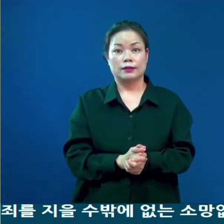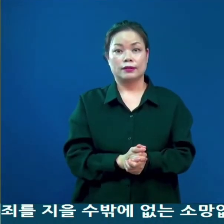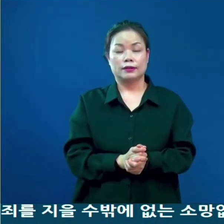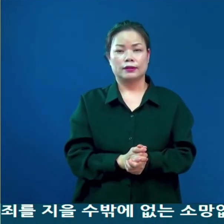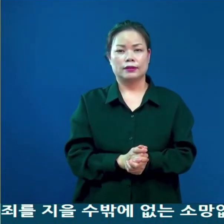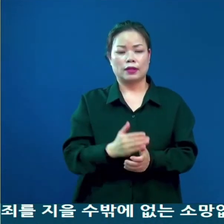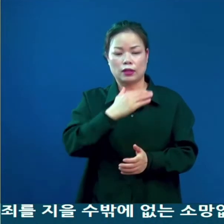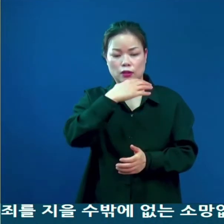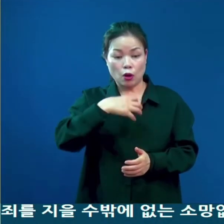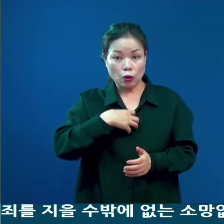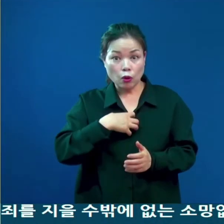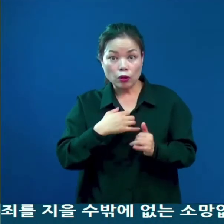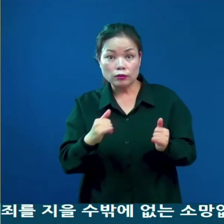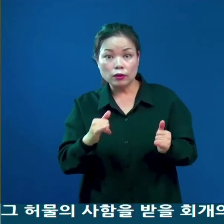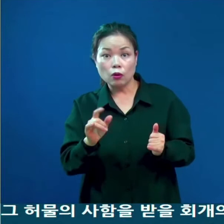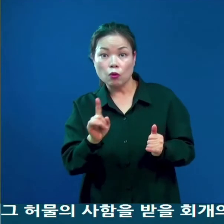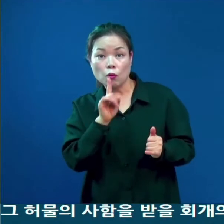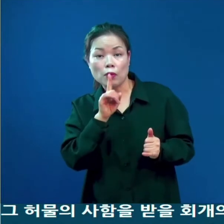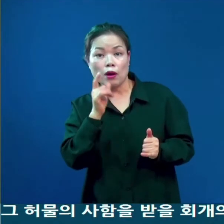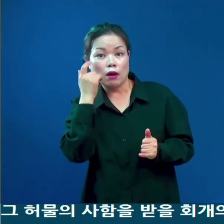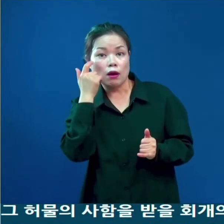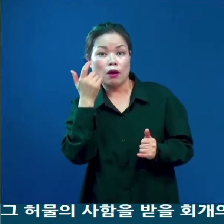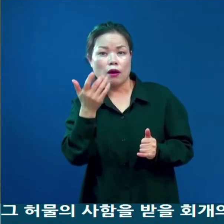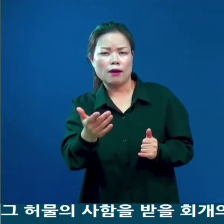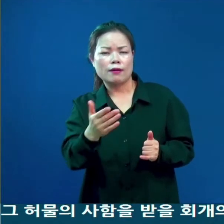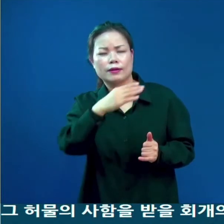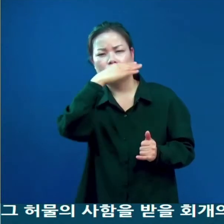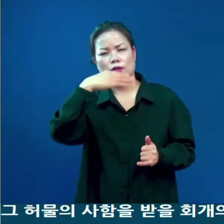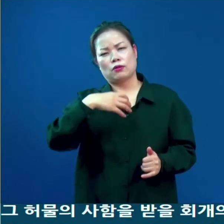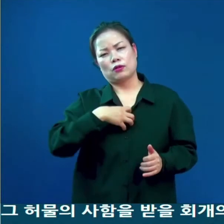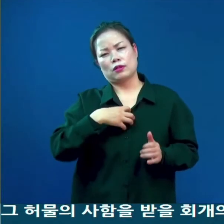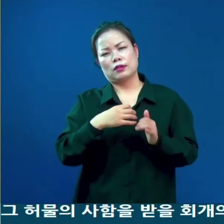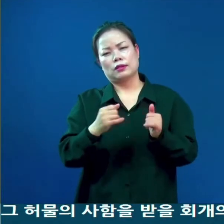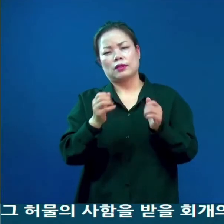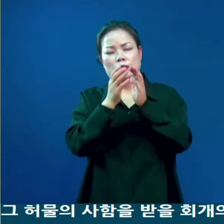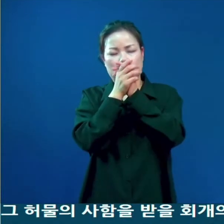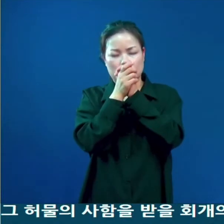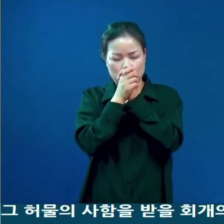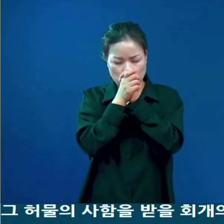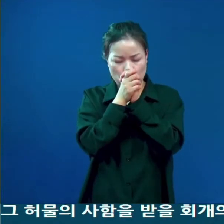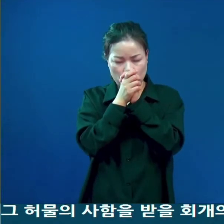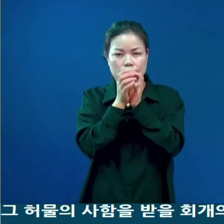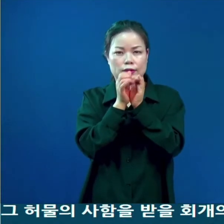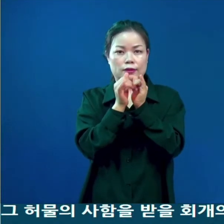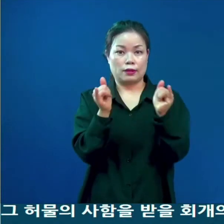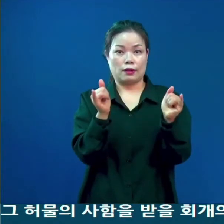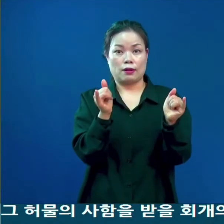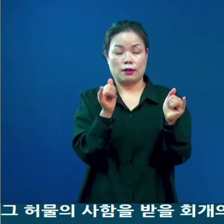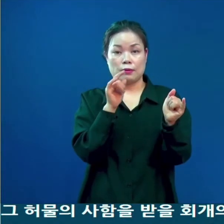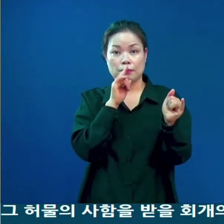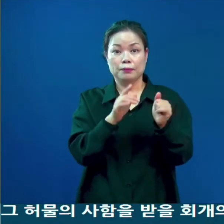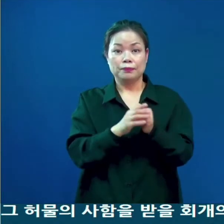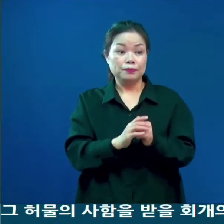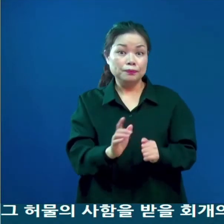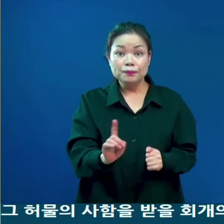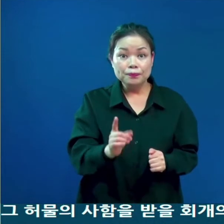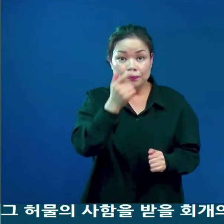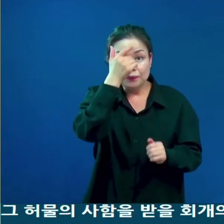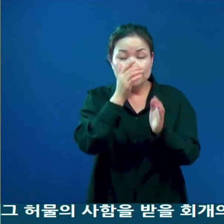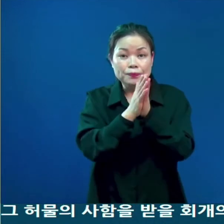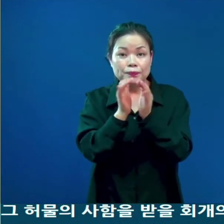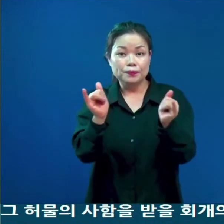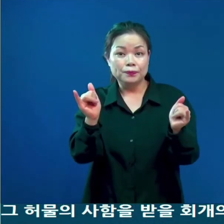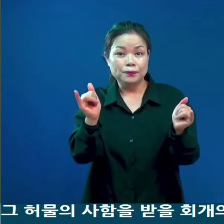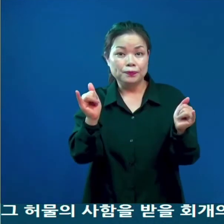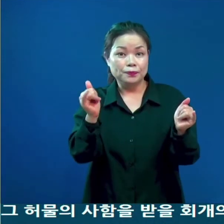그래서 경건한 자는 어떤 자라고 말씀을 하고 있느냐? 경건한 자는 기도하는 자라 말씀을 하고 있습니다. 여러분, 어떤 기도를 하는